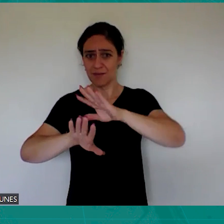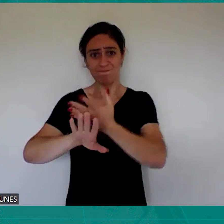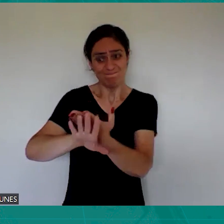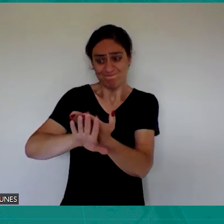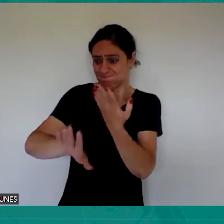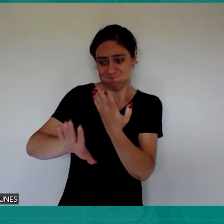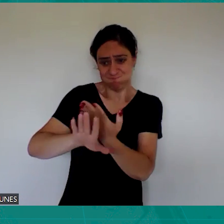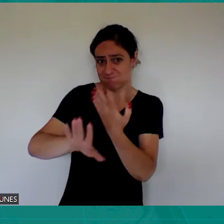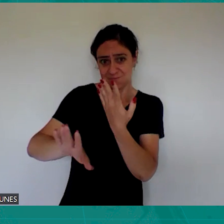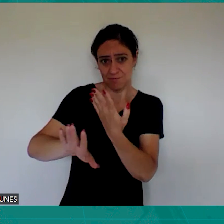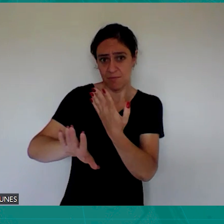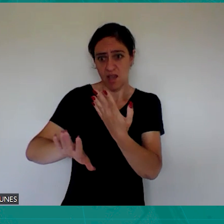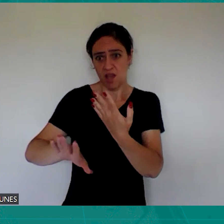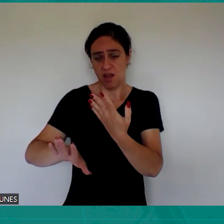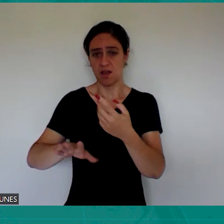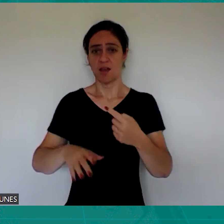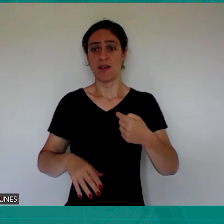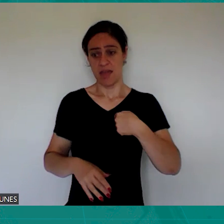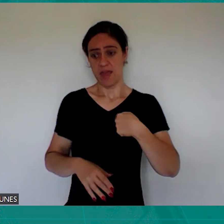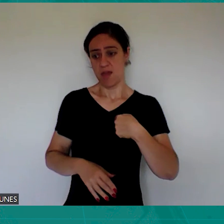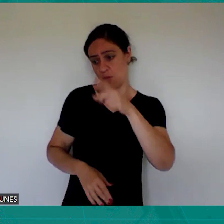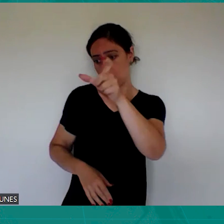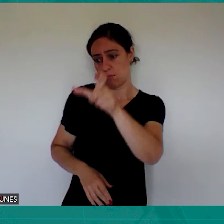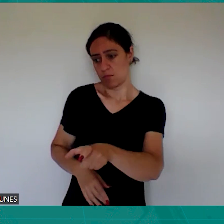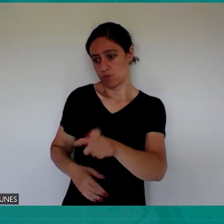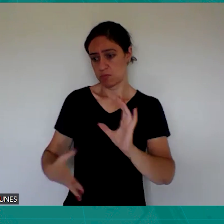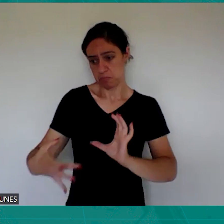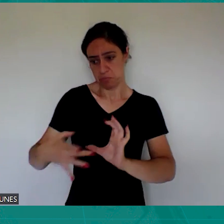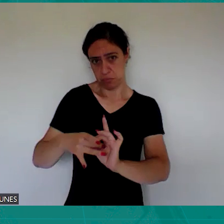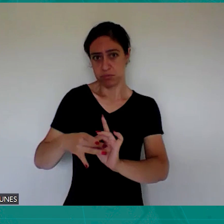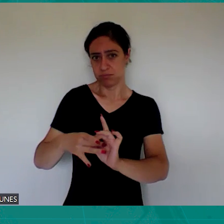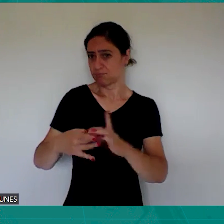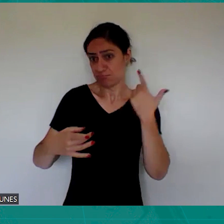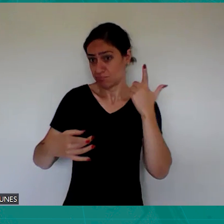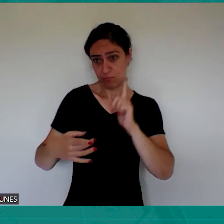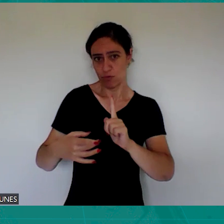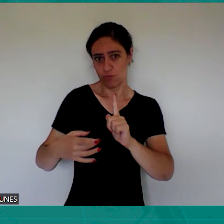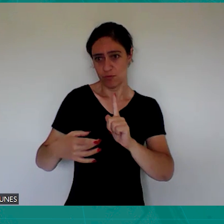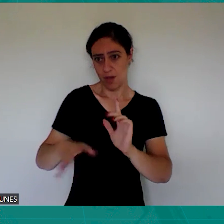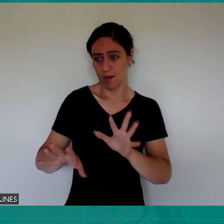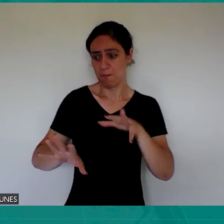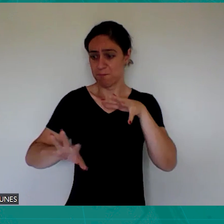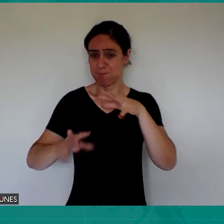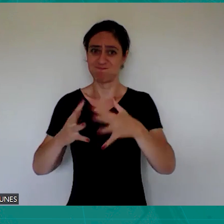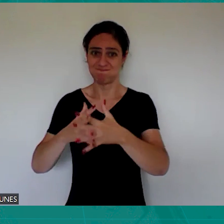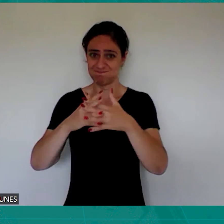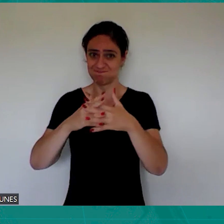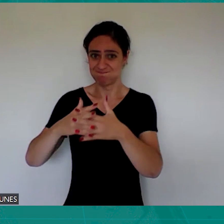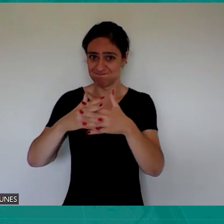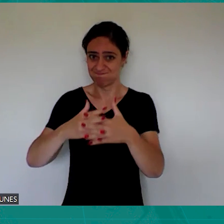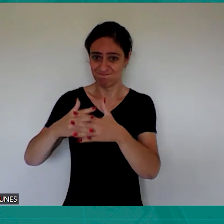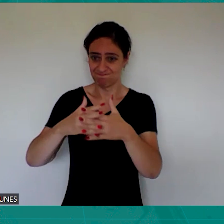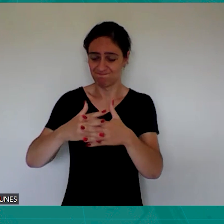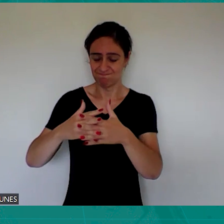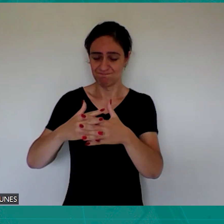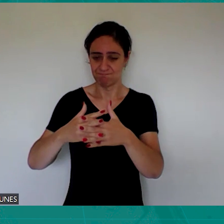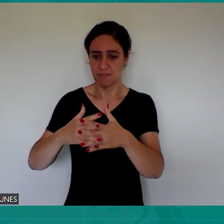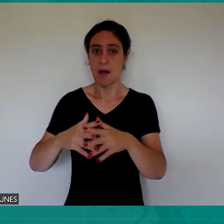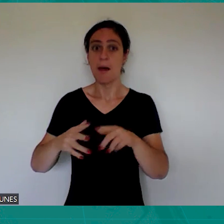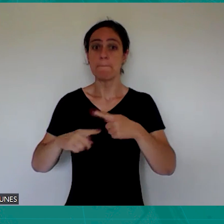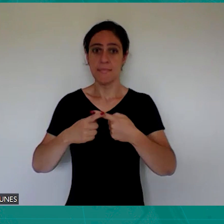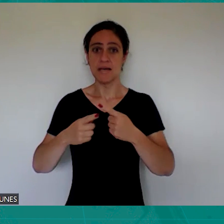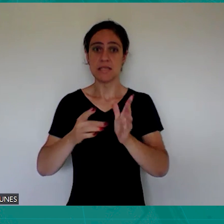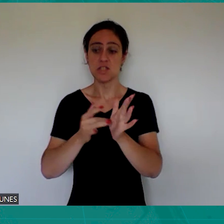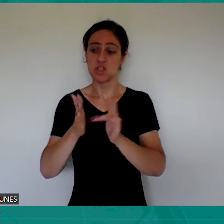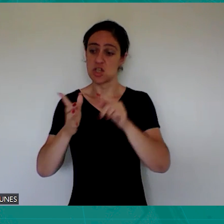e o Iudeu está em mim, né? Então, mas aqui no Pai e o Filho, irmão, é assim. E quem me vê a mim, vê o Pai. Jesus disse,